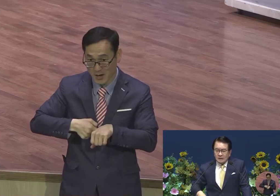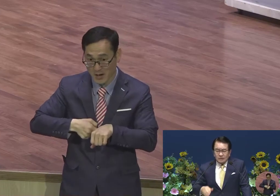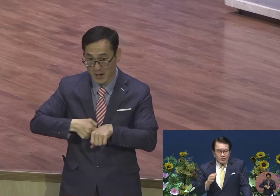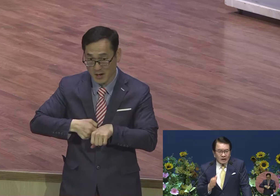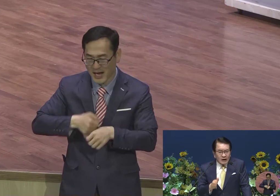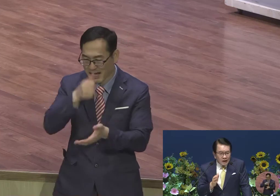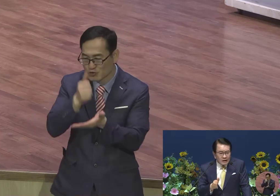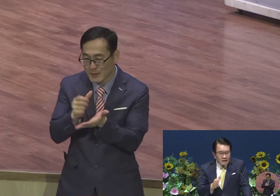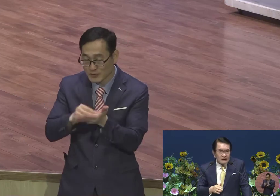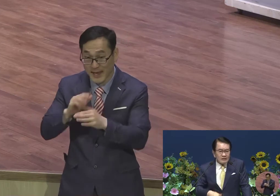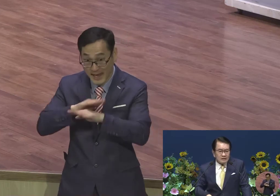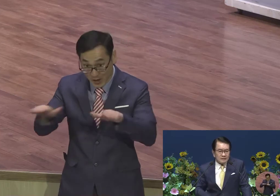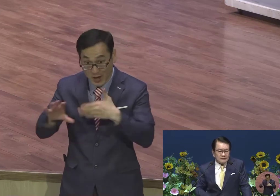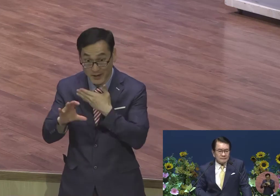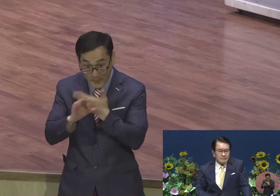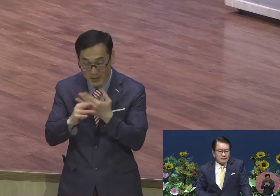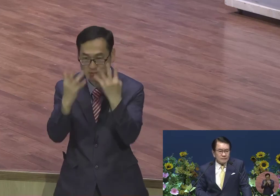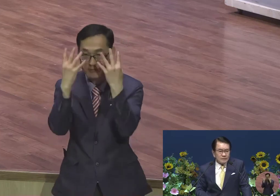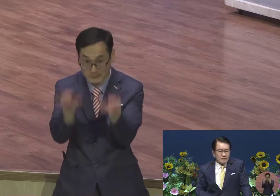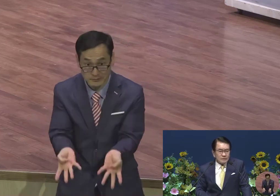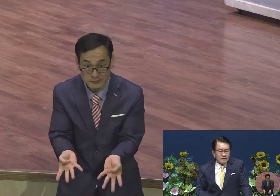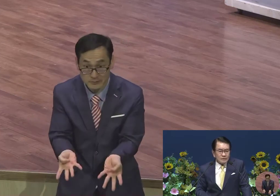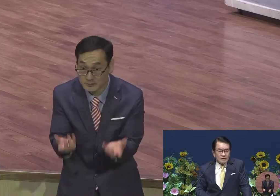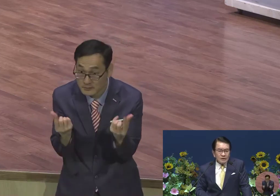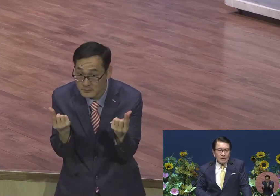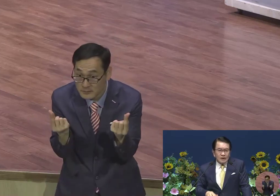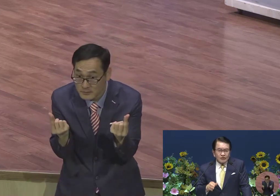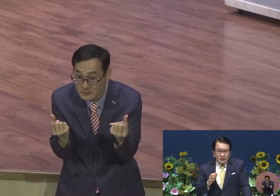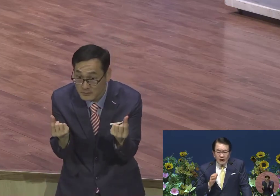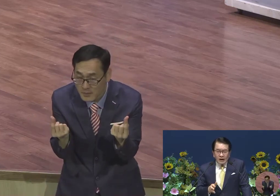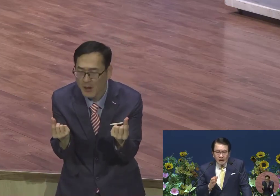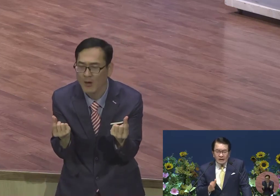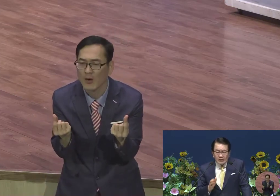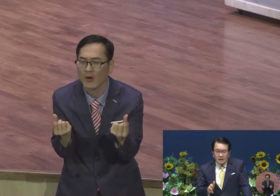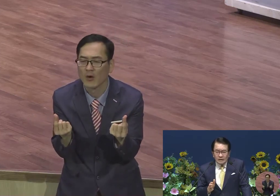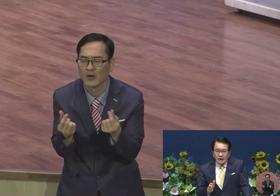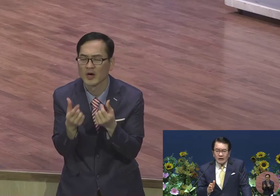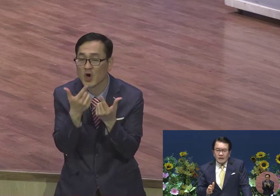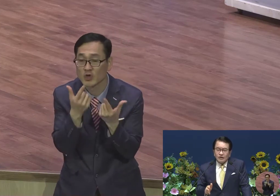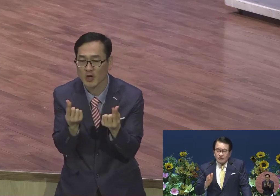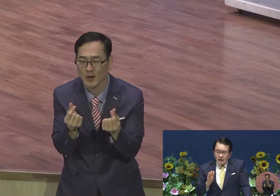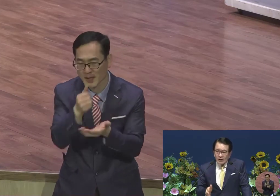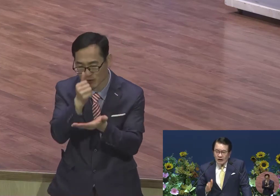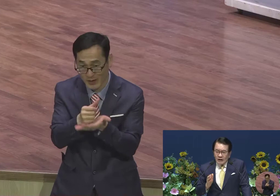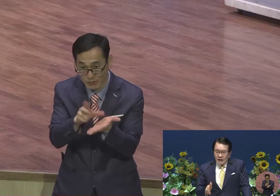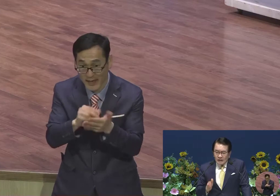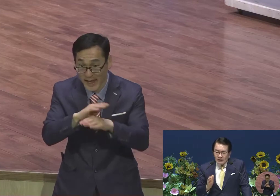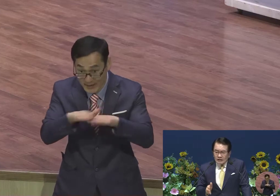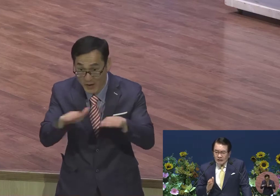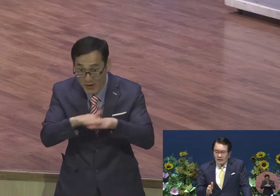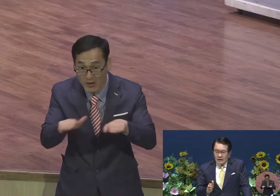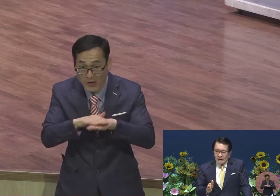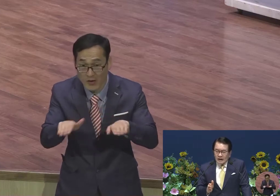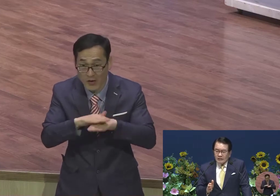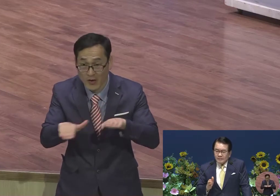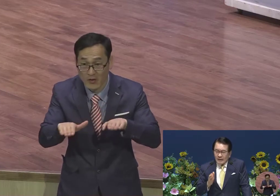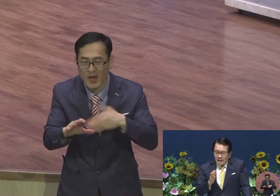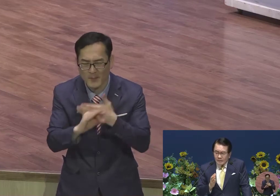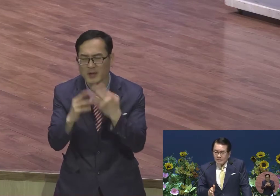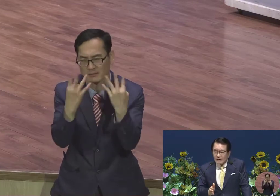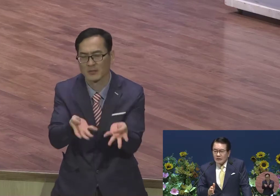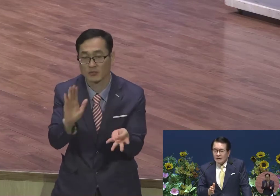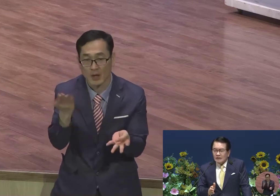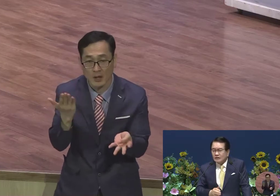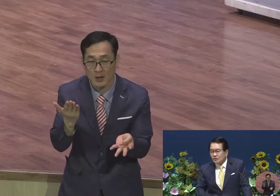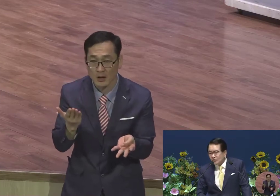있어야 돼요 죄가 해결되어야 돼요 그러니까 죄가 해결되어야 되는데 이 죄가 해결되는